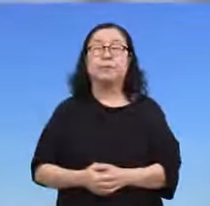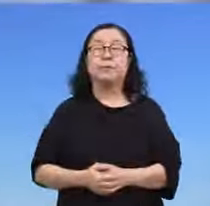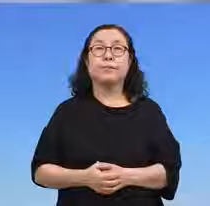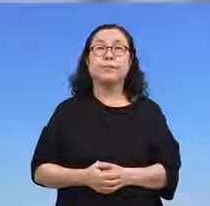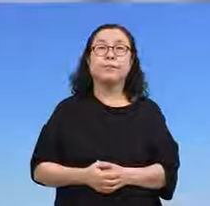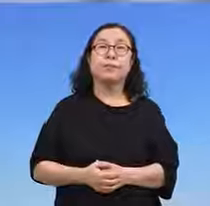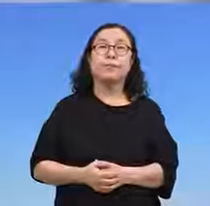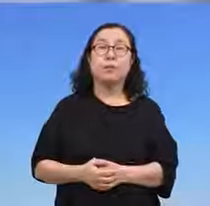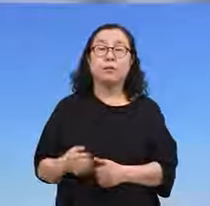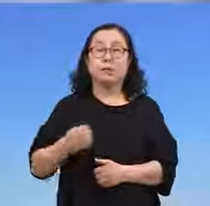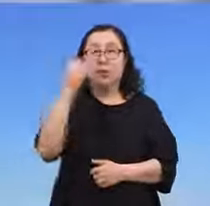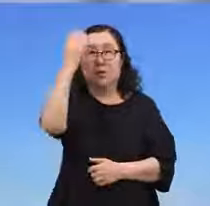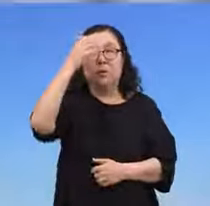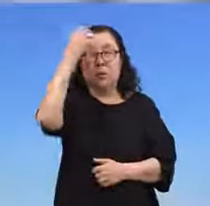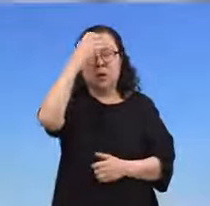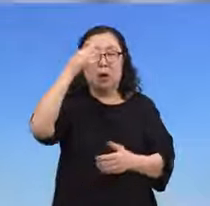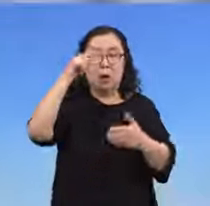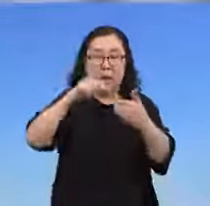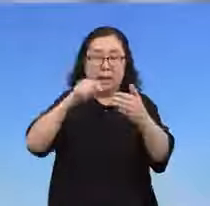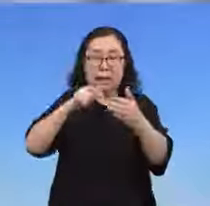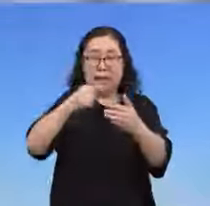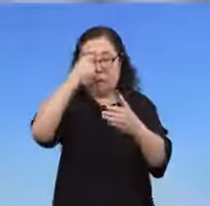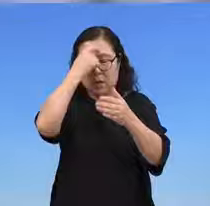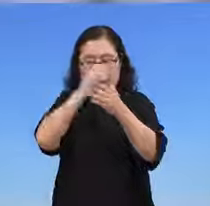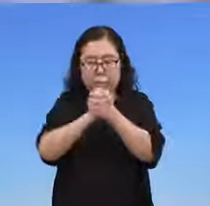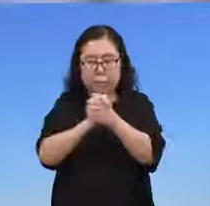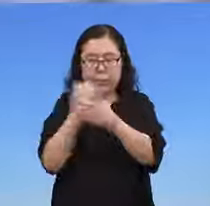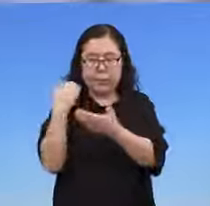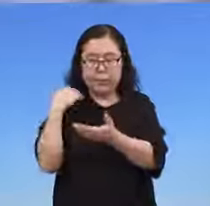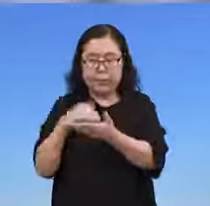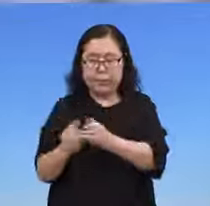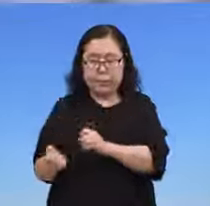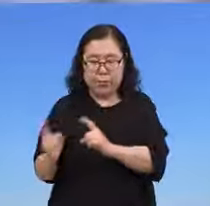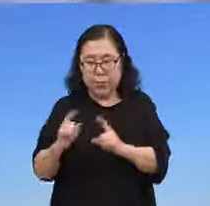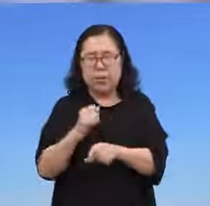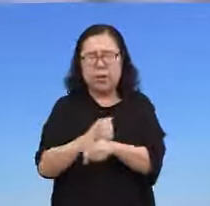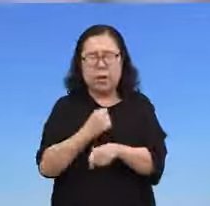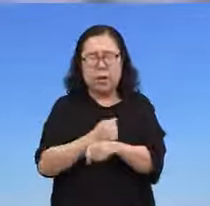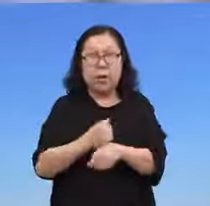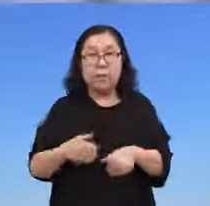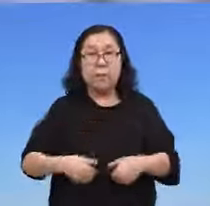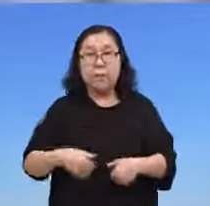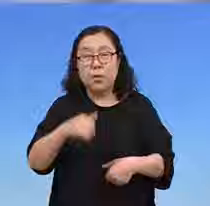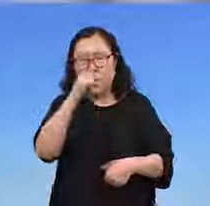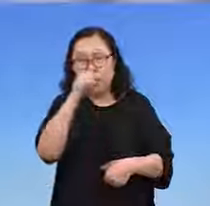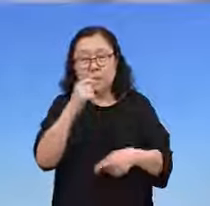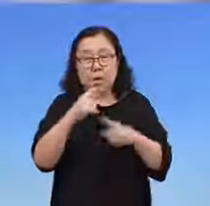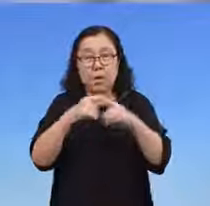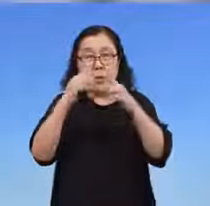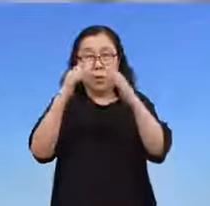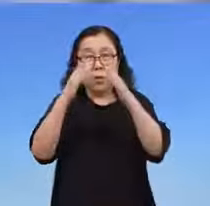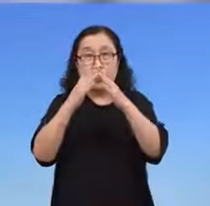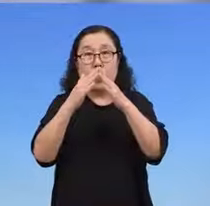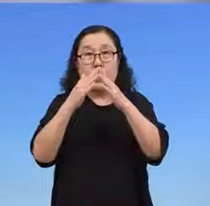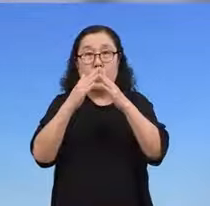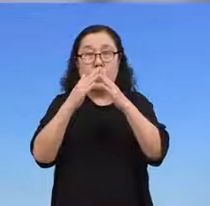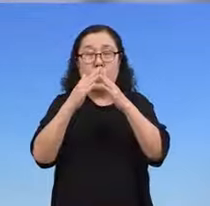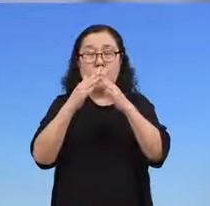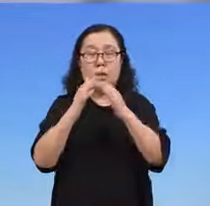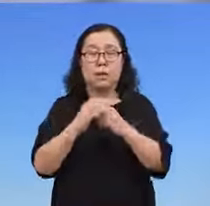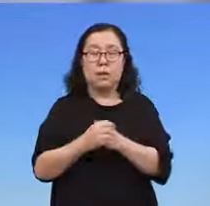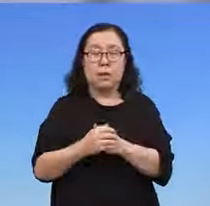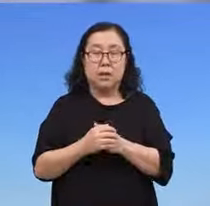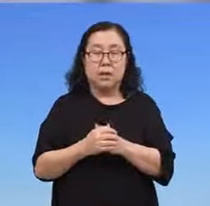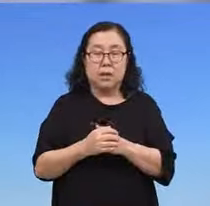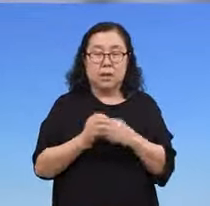우리가 성령 안에서 기도를 회복해야 돼요. 교회는요 막 뭔 실수를 해도 막 하나도 걱정이 안 되고 긴장이 안 되는